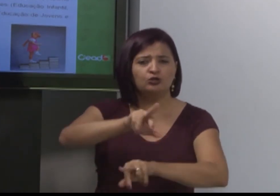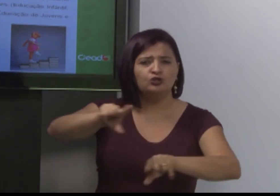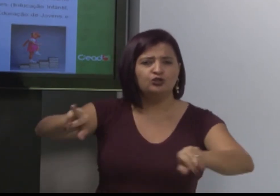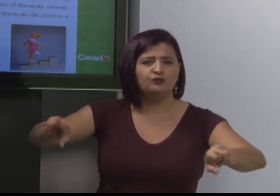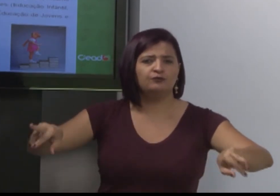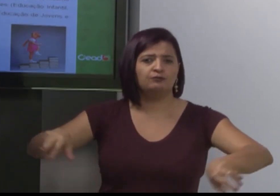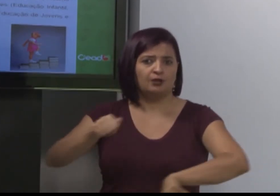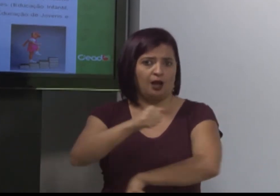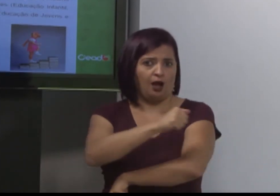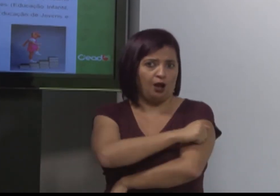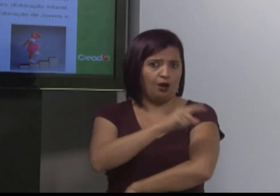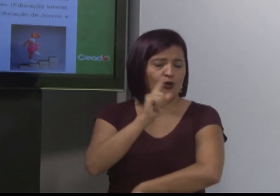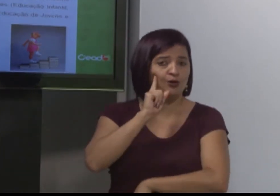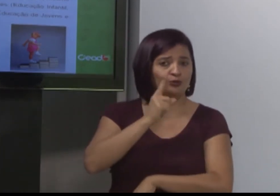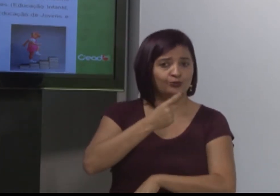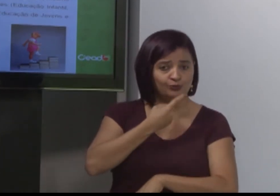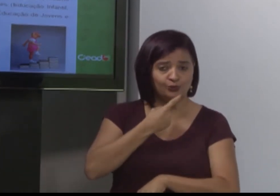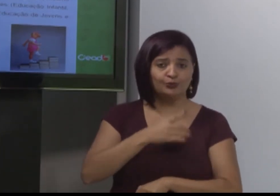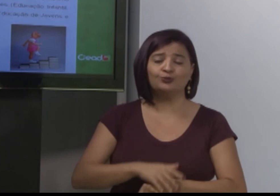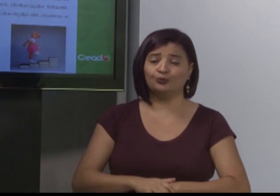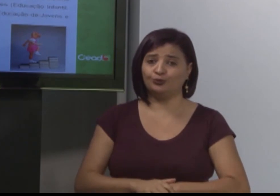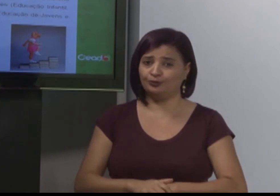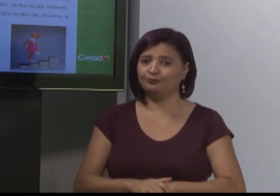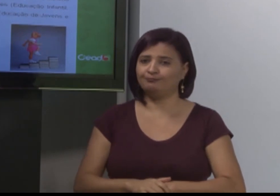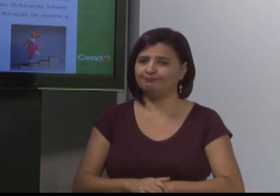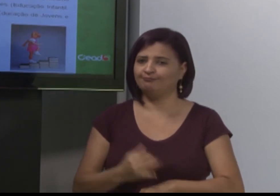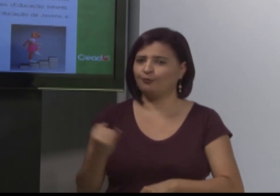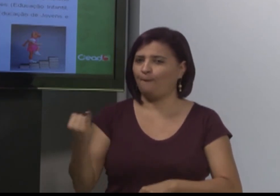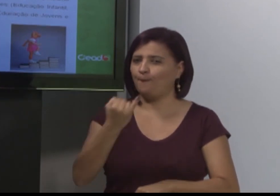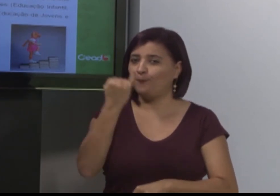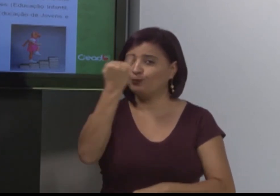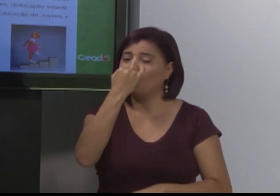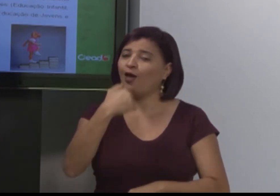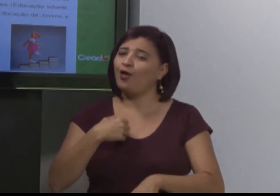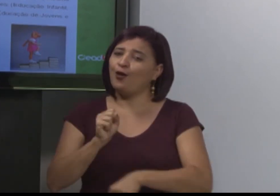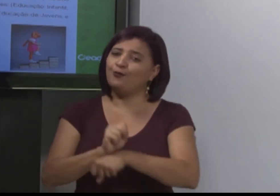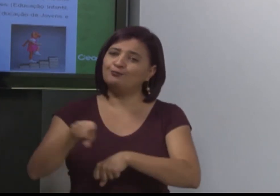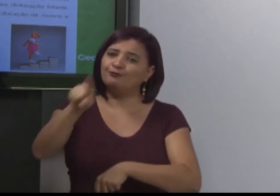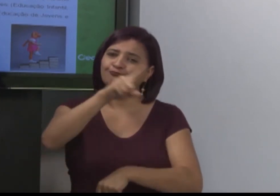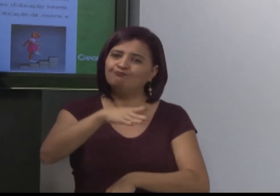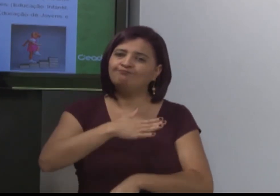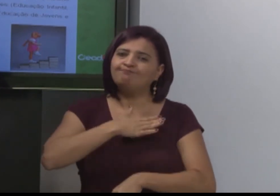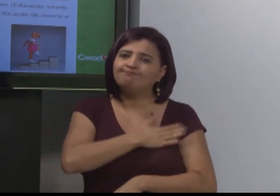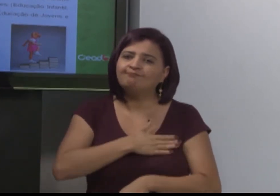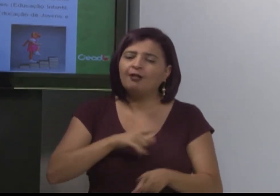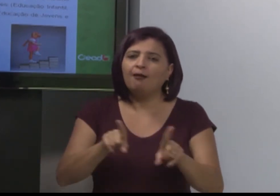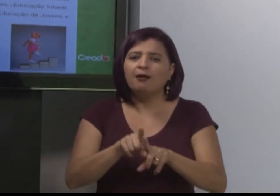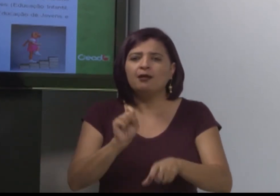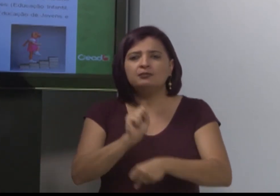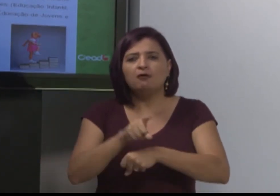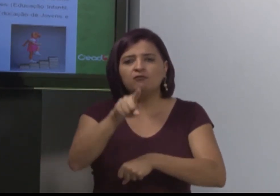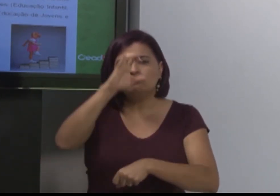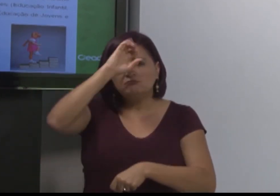a diversidade dos alunos. Isso tudo é muito relevante. Espero que vocês tenham gostado, que vocês estejam